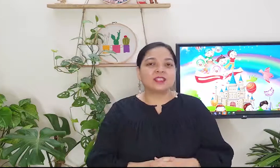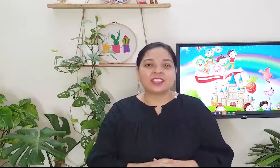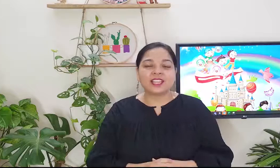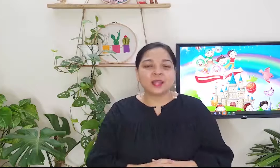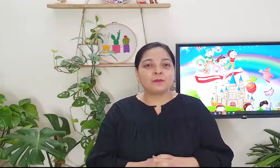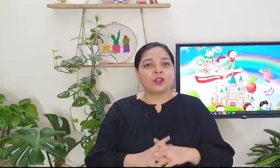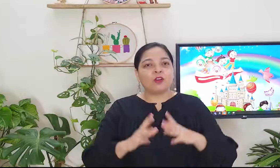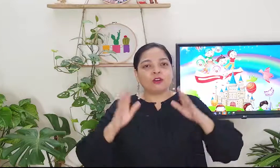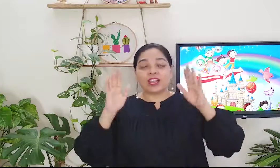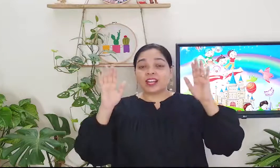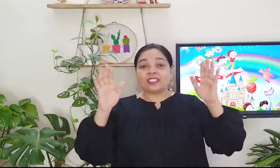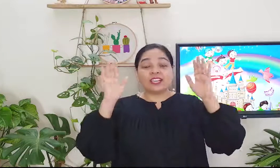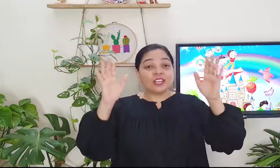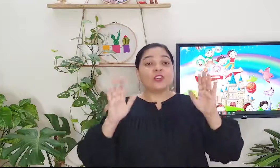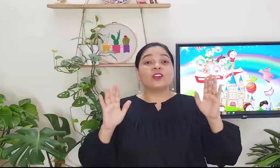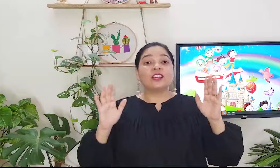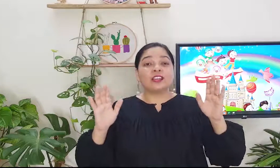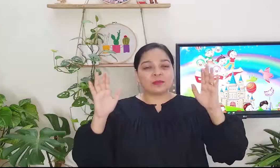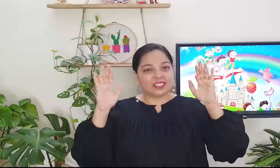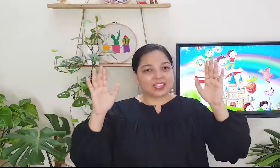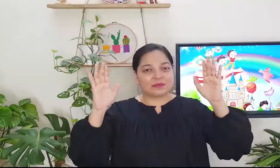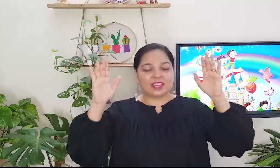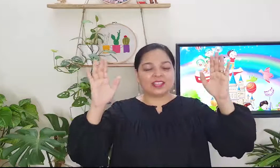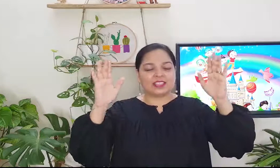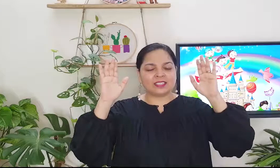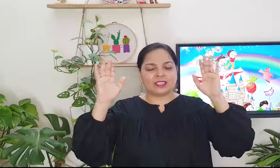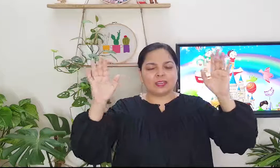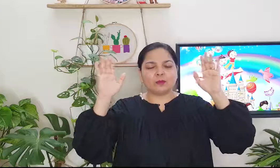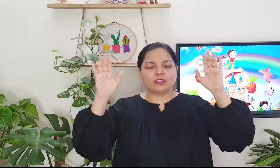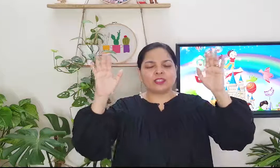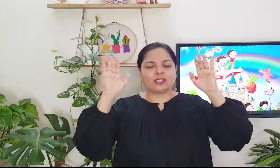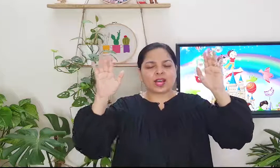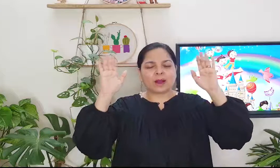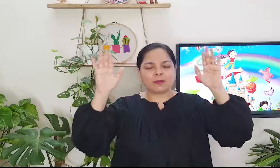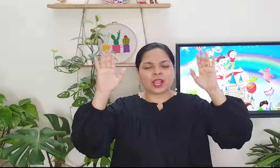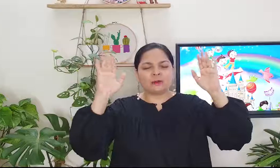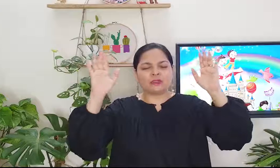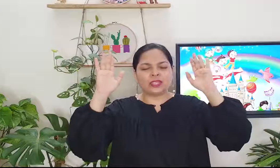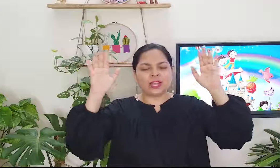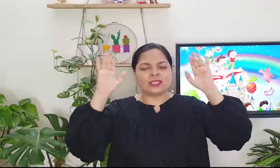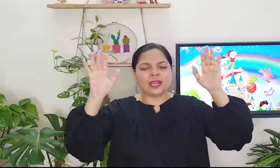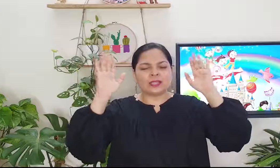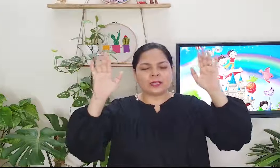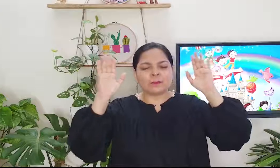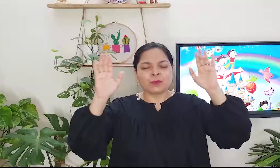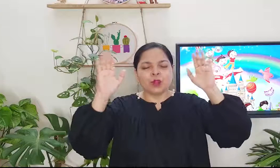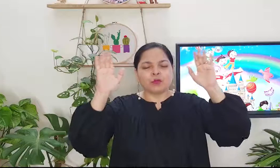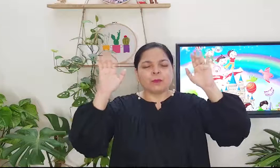রেখো, আর একটা হাত স্ক্রিনের উপরে রেখে আমার সাথে প্রার্থনা করো। আর এই বৌদ্রালা বাগরা টেকে বৌসা কারাবা ও রে